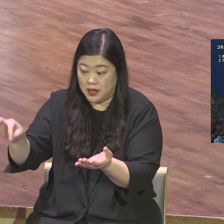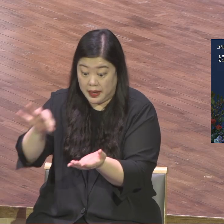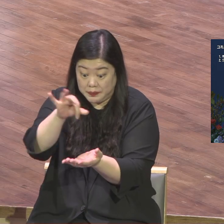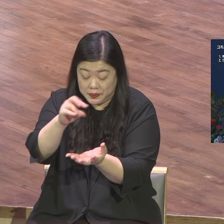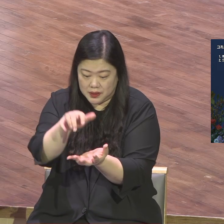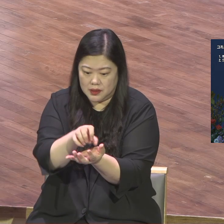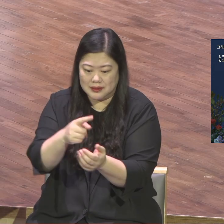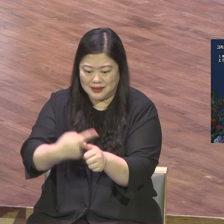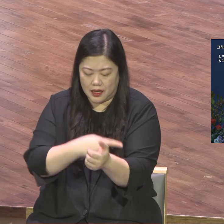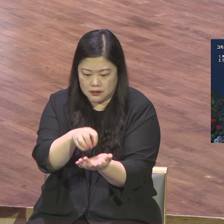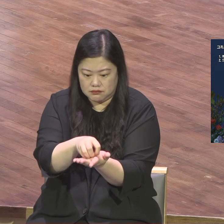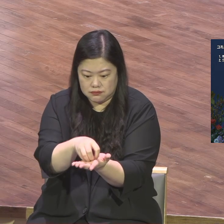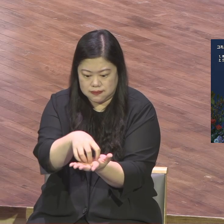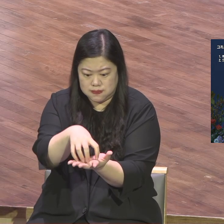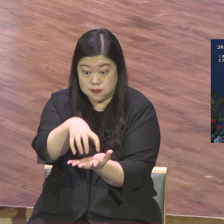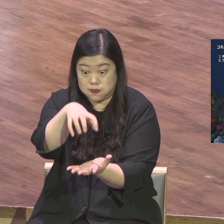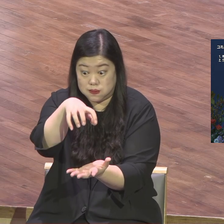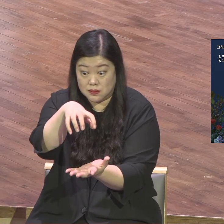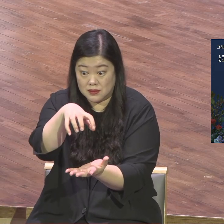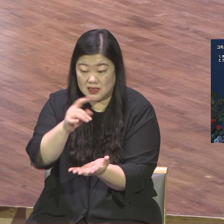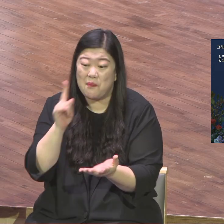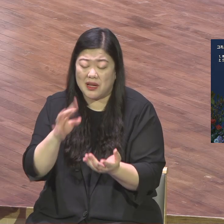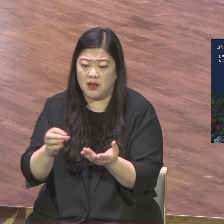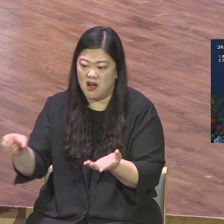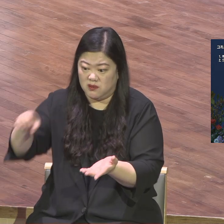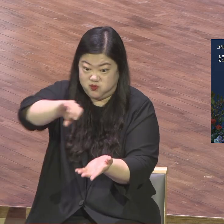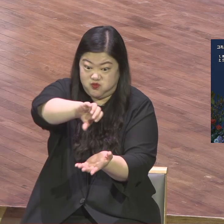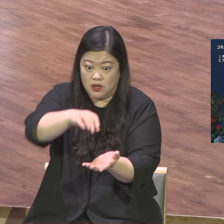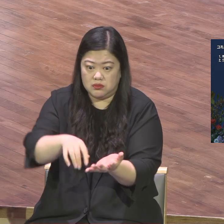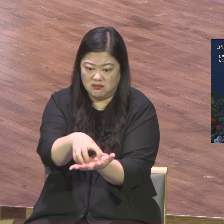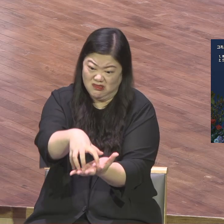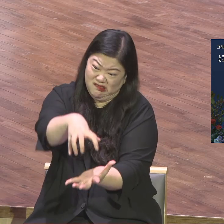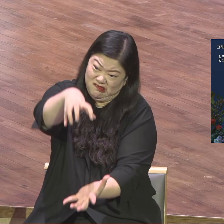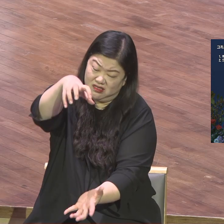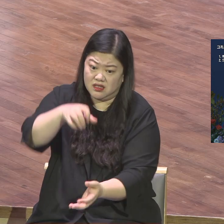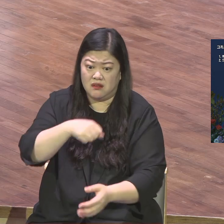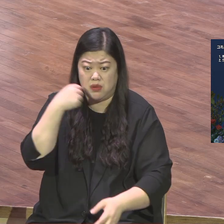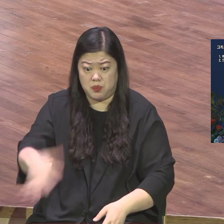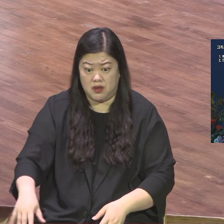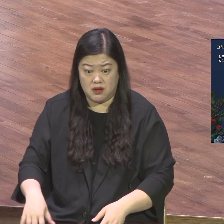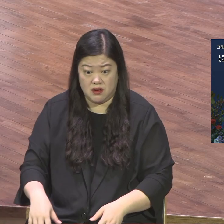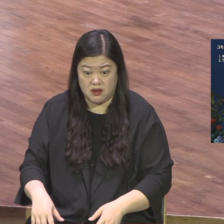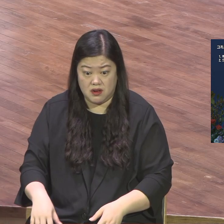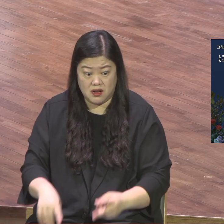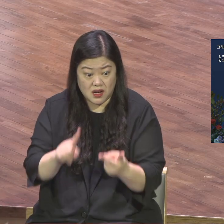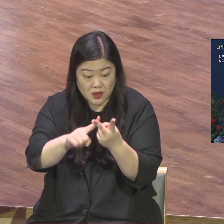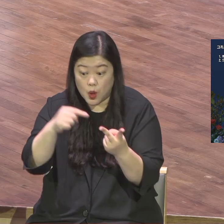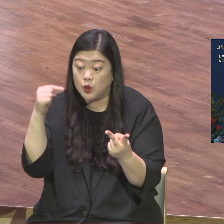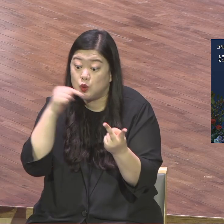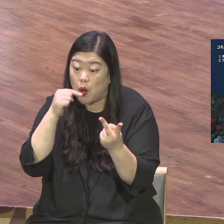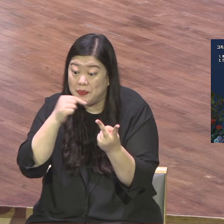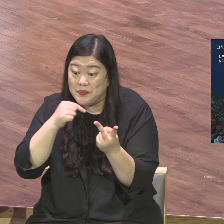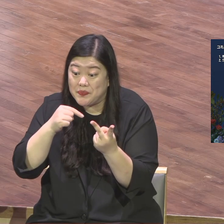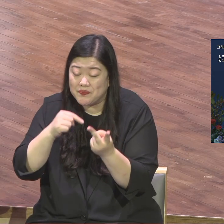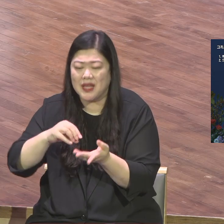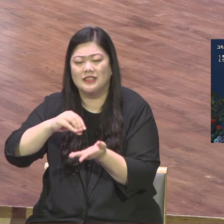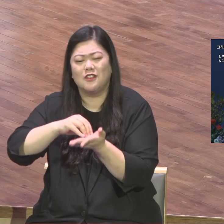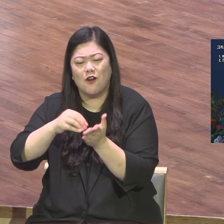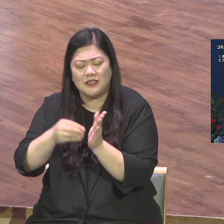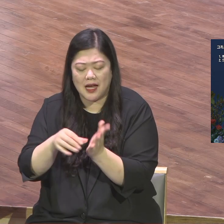그렇죠? 음식에 소금 많이 넣으면 고유의 그 음식의 맛을 잃어버려요. 짜기만 하잖아요.